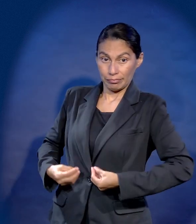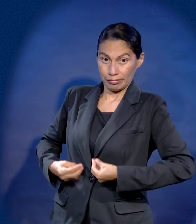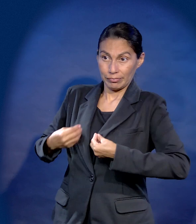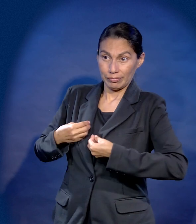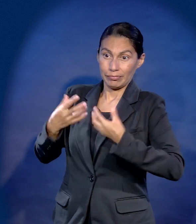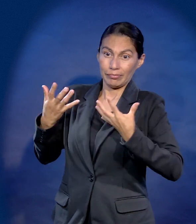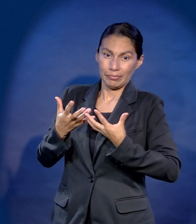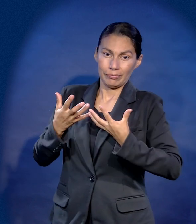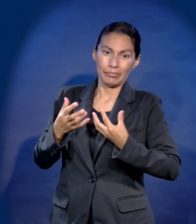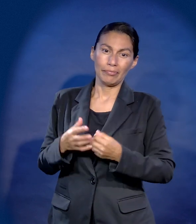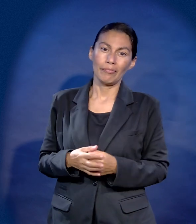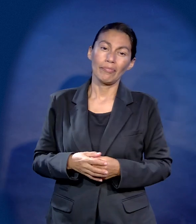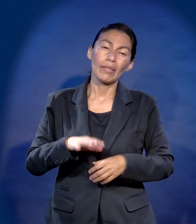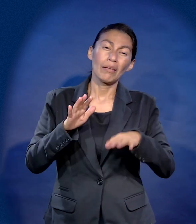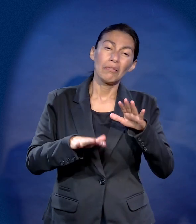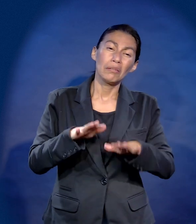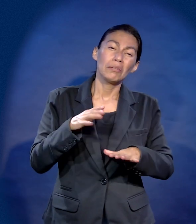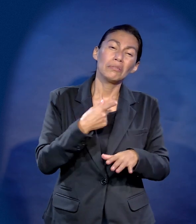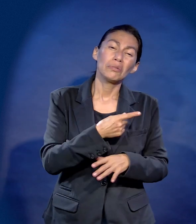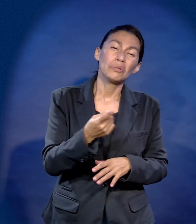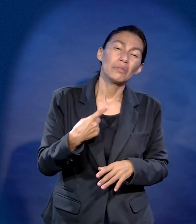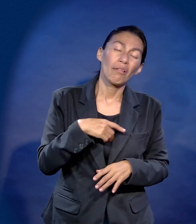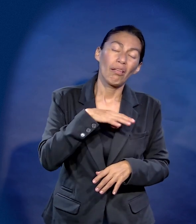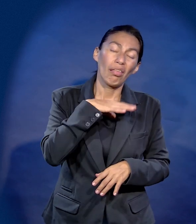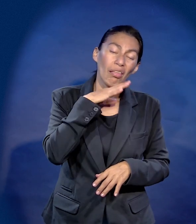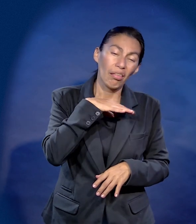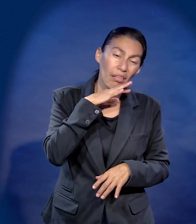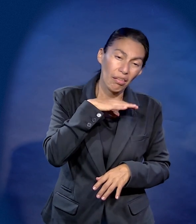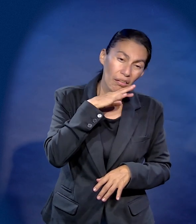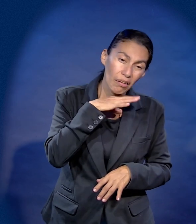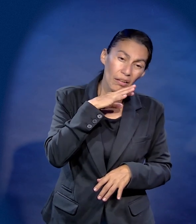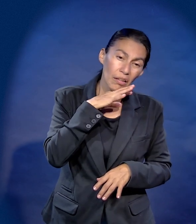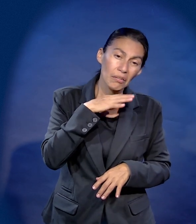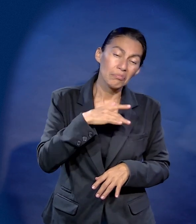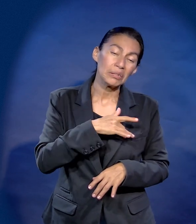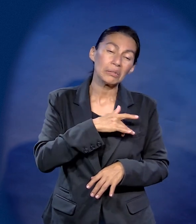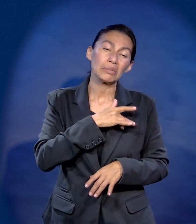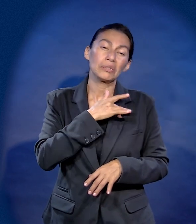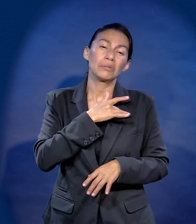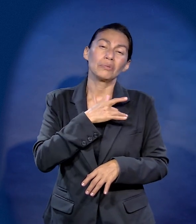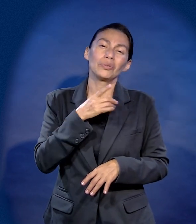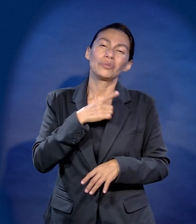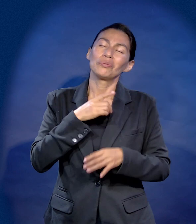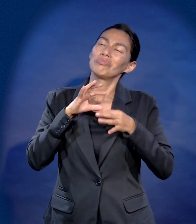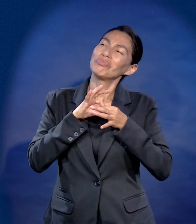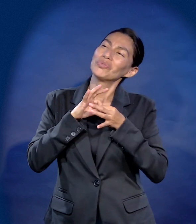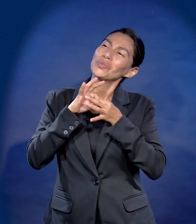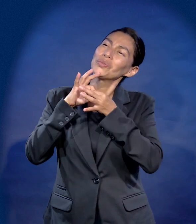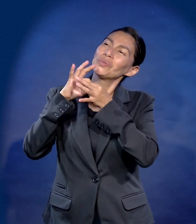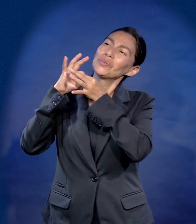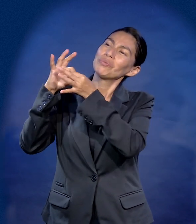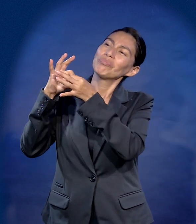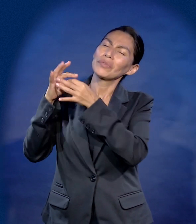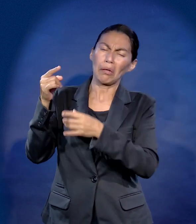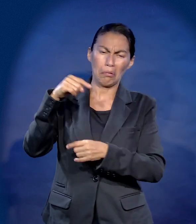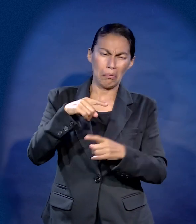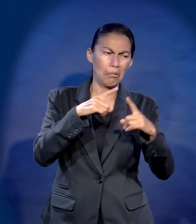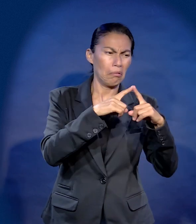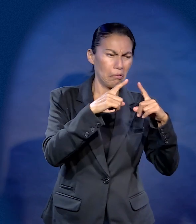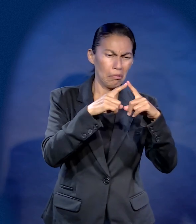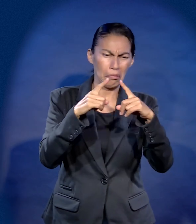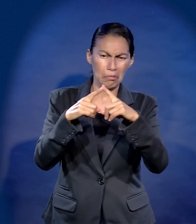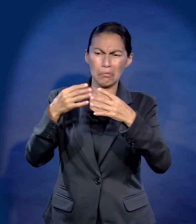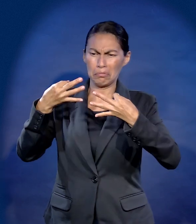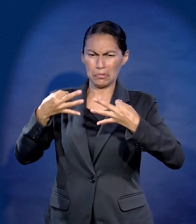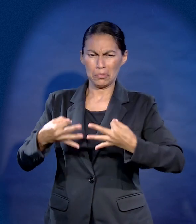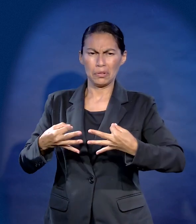vida. El punto es que no siempre nos damos cuenta. Y cuando pensamos que seguimos volando en piloto